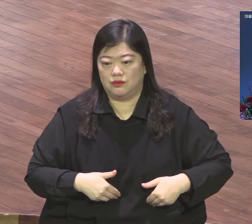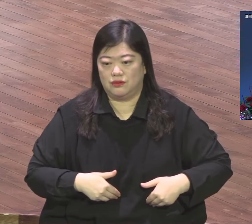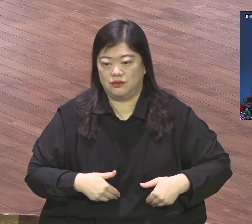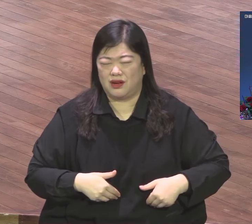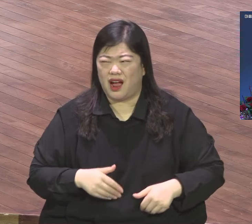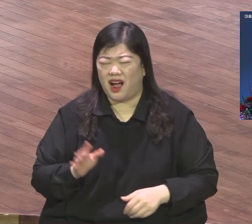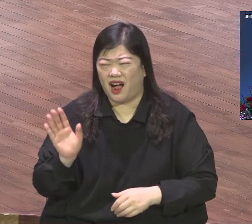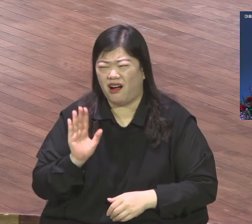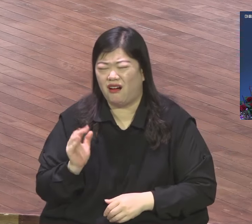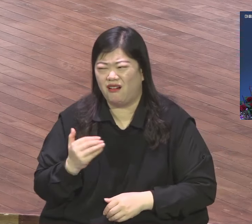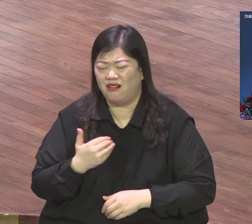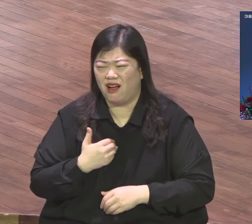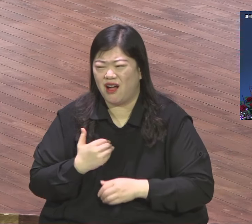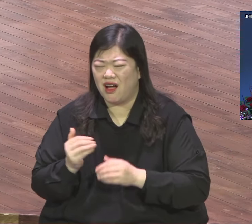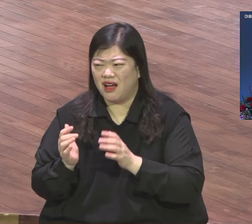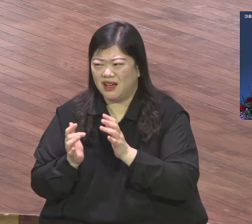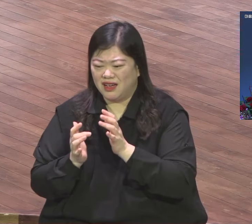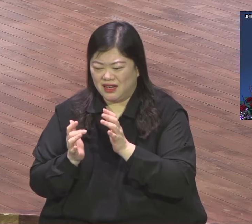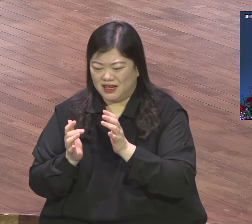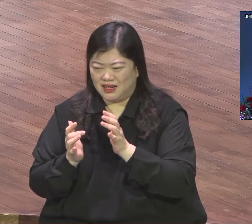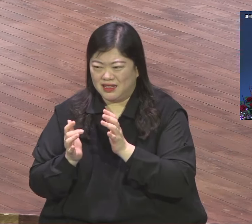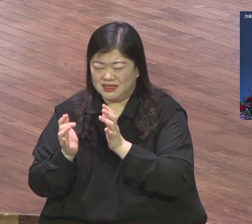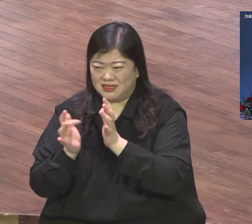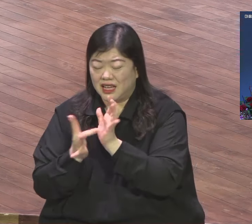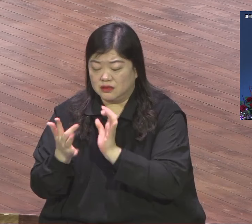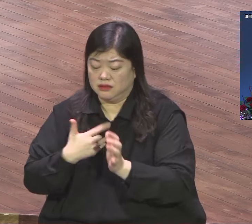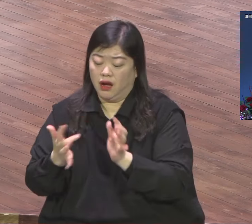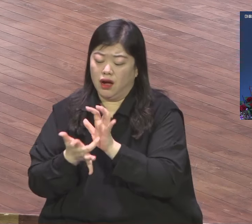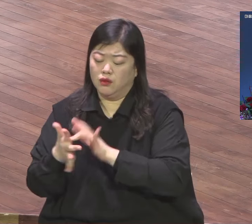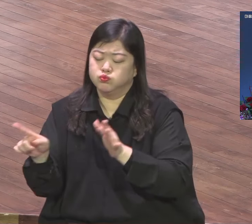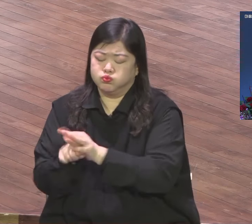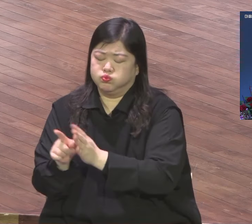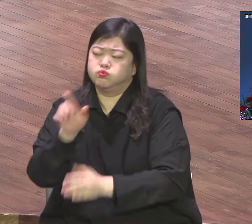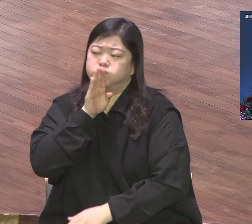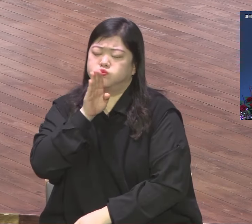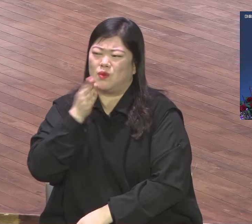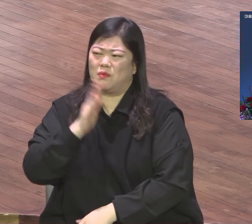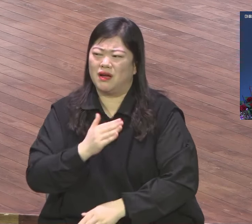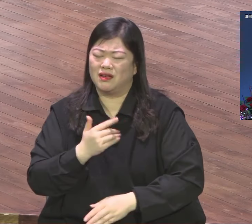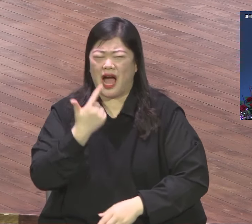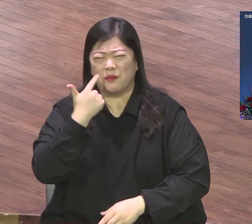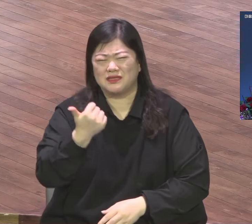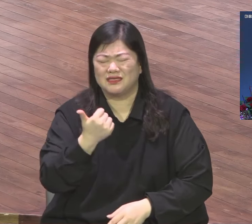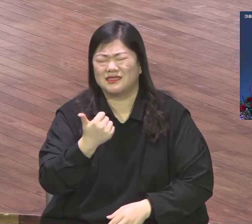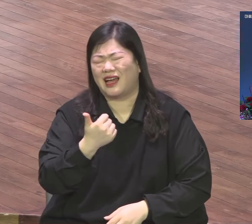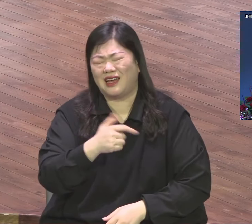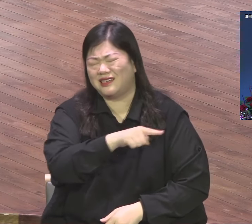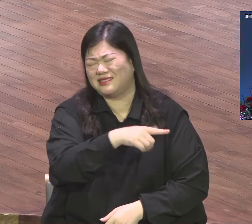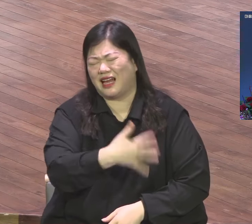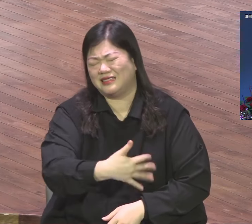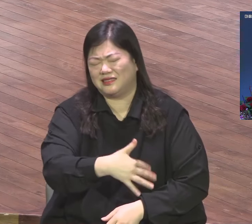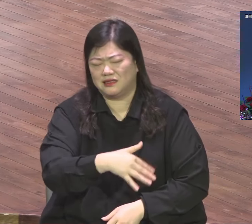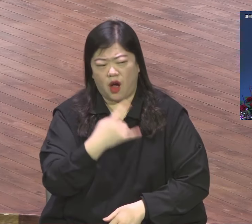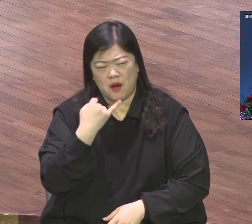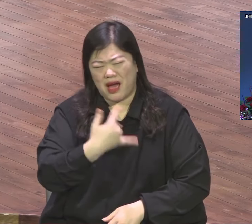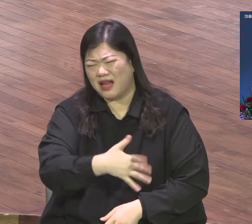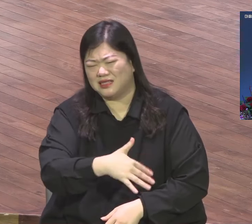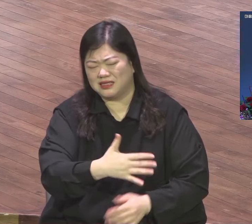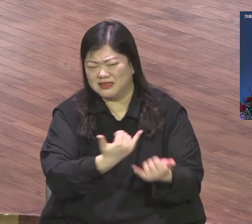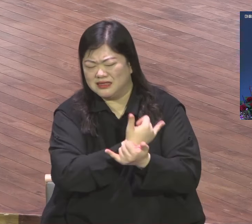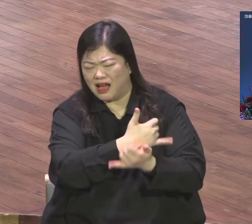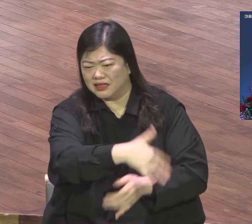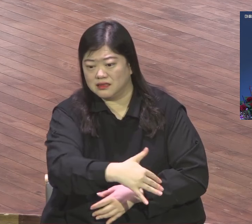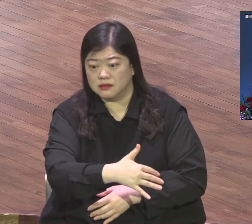하느냐? 친척이야 부모야 죽든 말든 상관없어. 그 사람은 안 믿는 사람이에요. 교회는